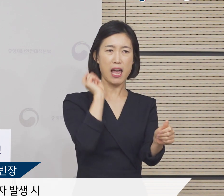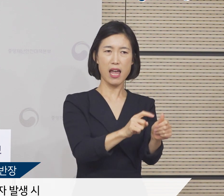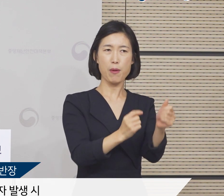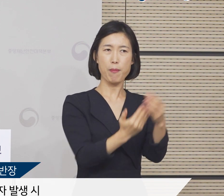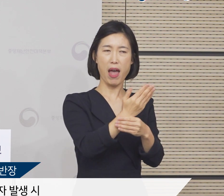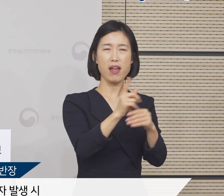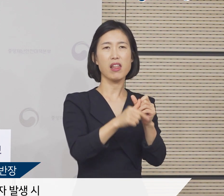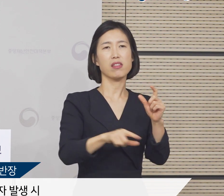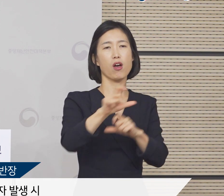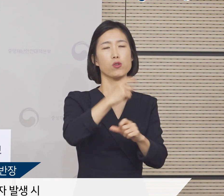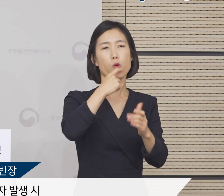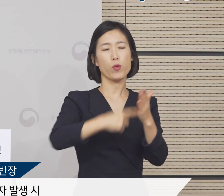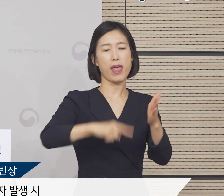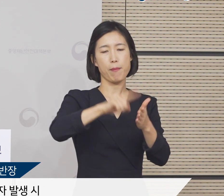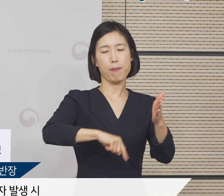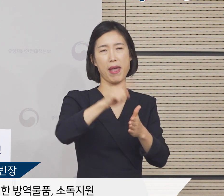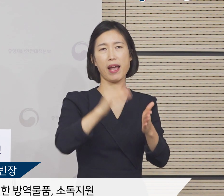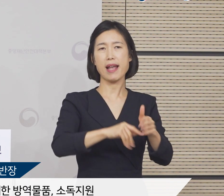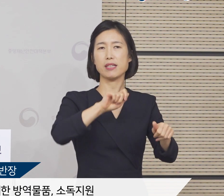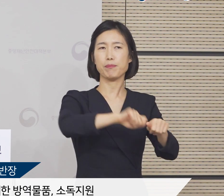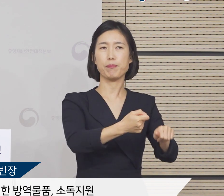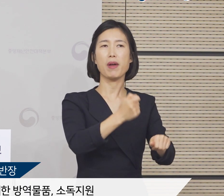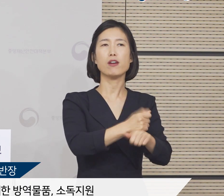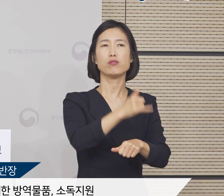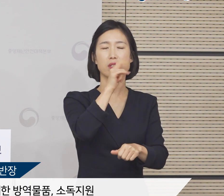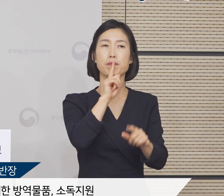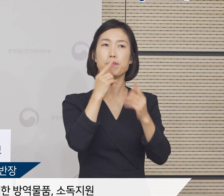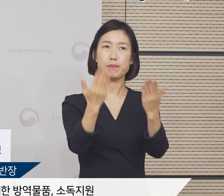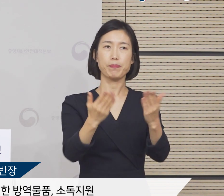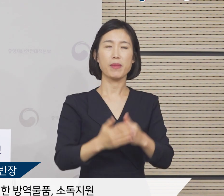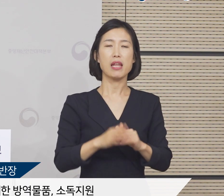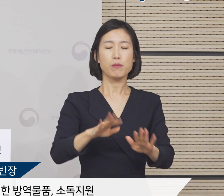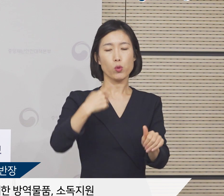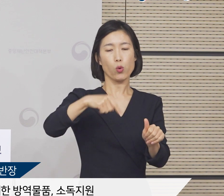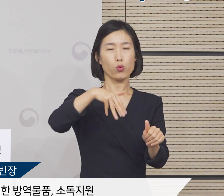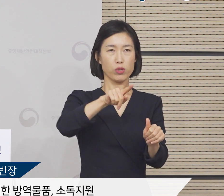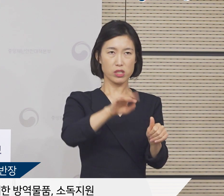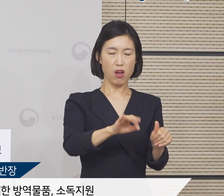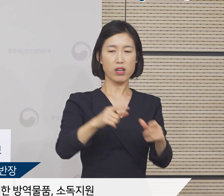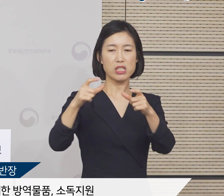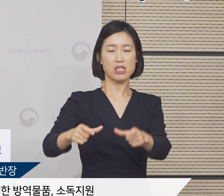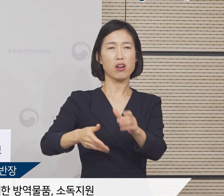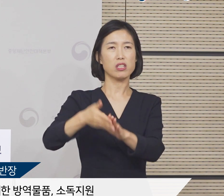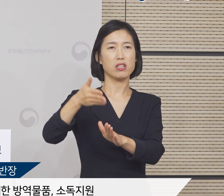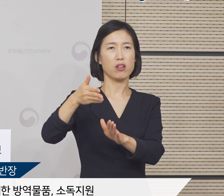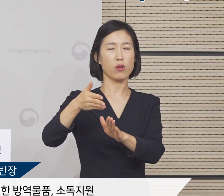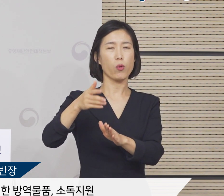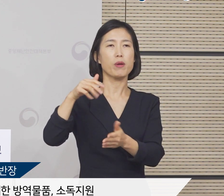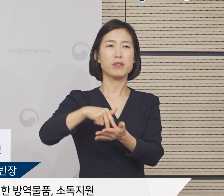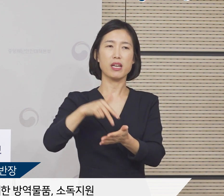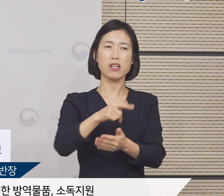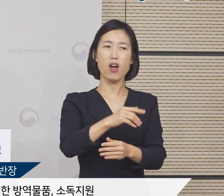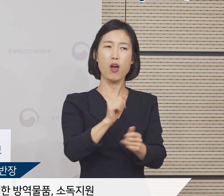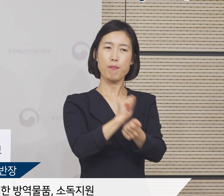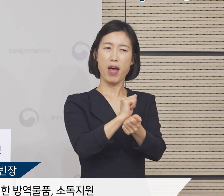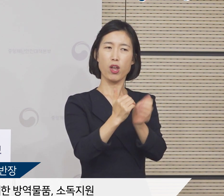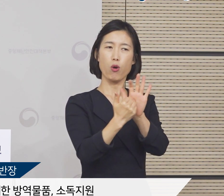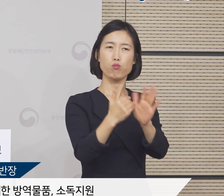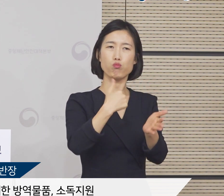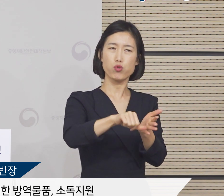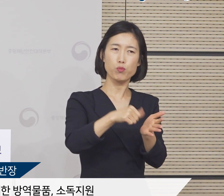조치가 시행될 예정입니다. 앞으로도 교육청 지자체와 함께 학원에 대한 방역 물품, 소독 지원 등을